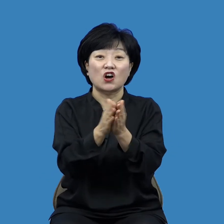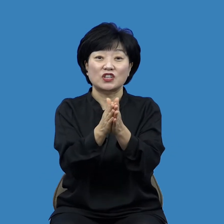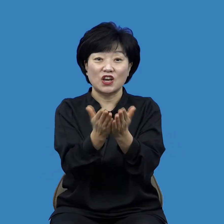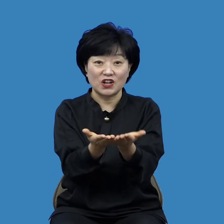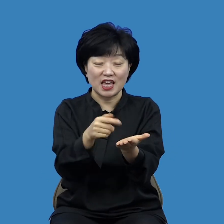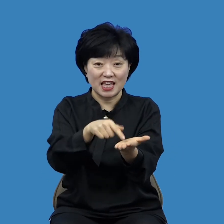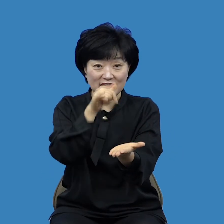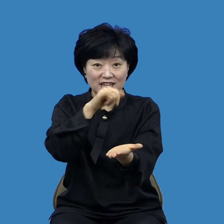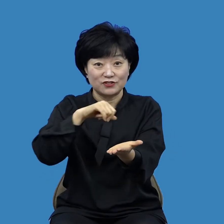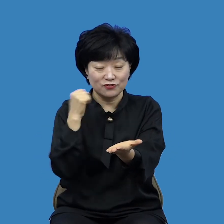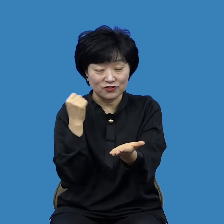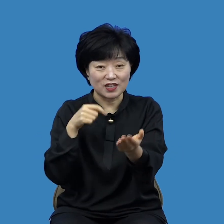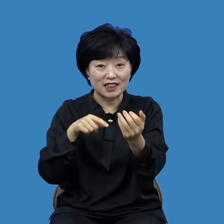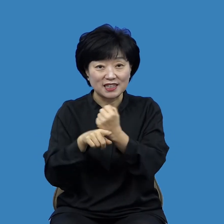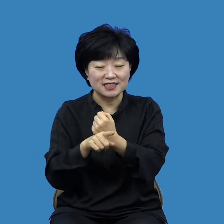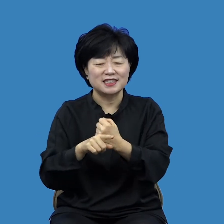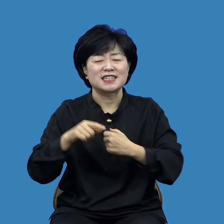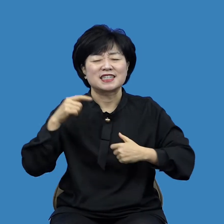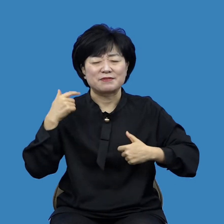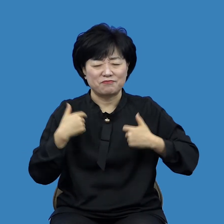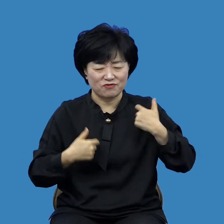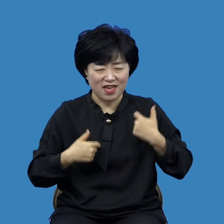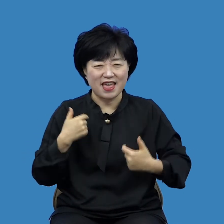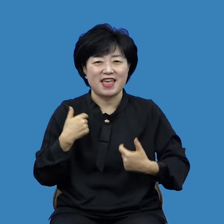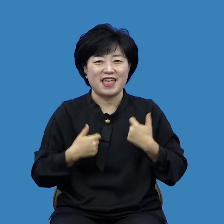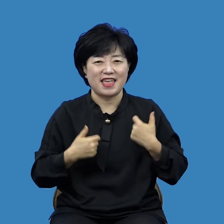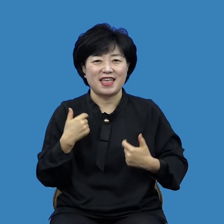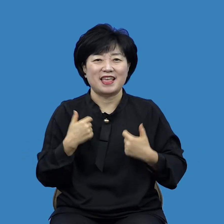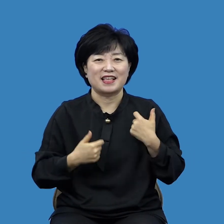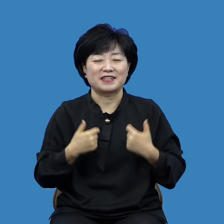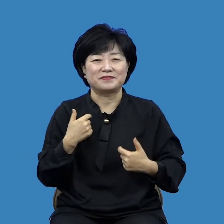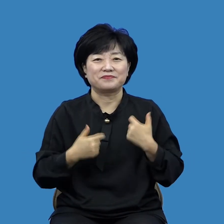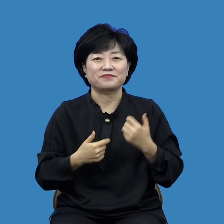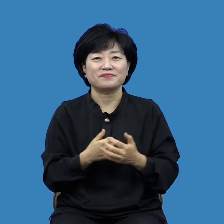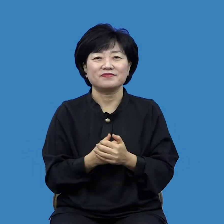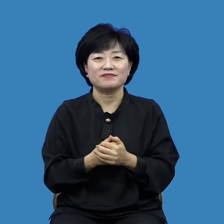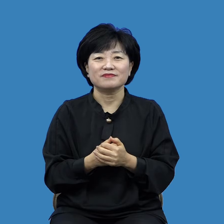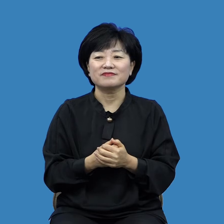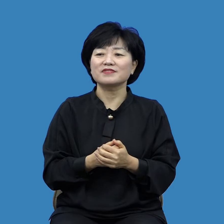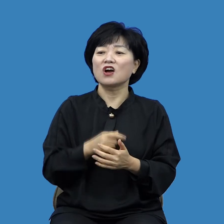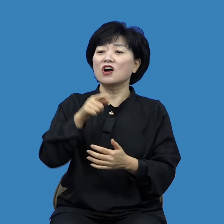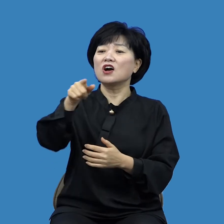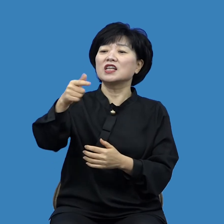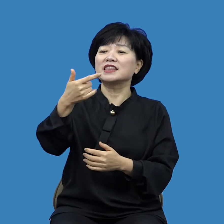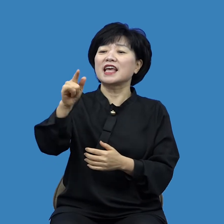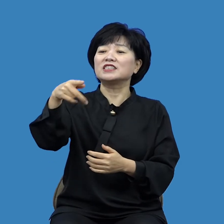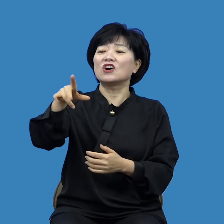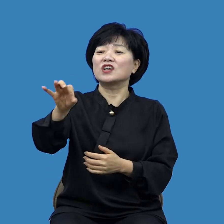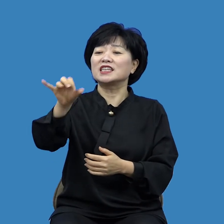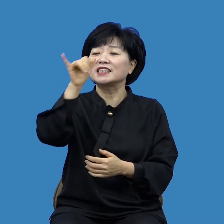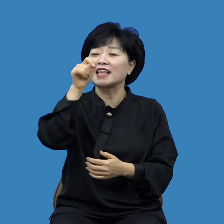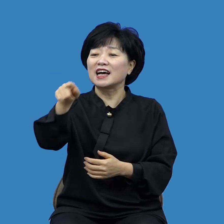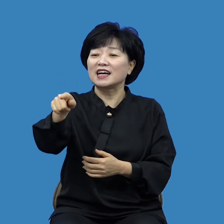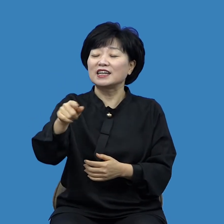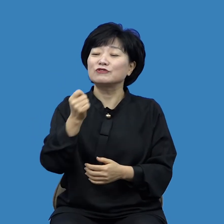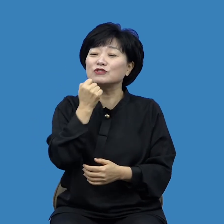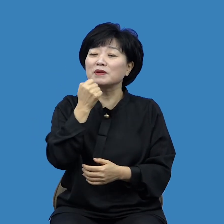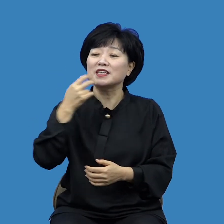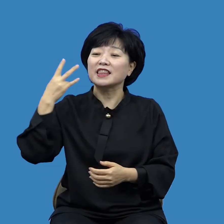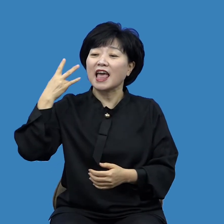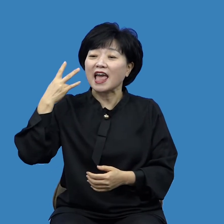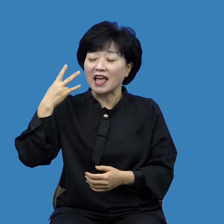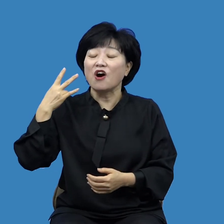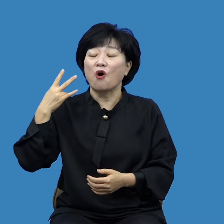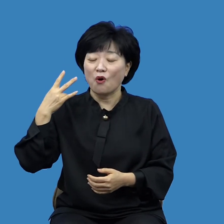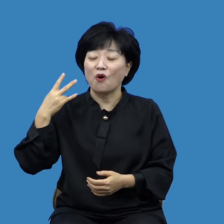기쁘게. 아멘. 저기 내정이도 보인다. 야, 내정아 웃으면서 네 해봐. 웃고